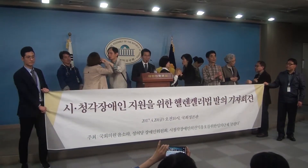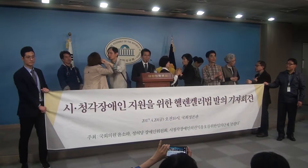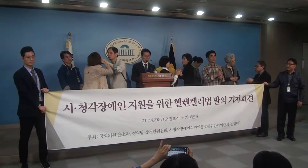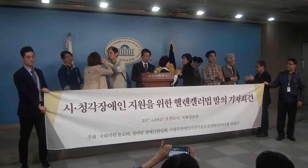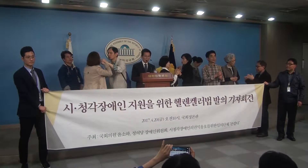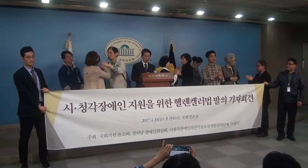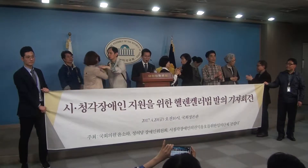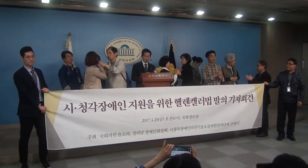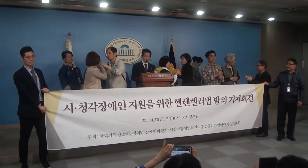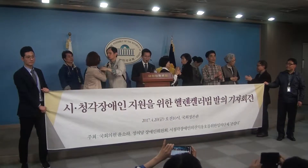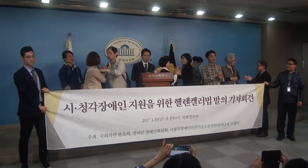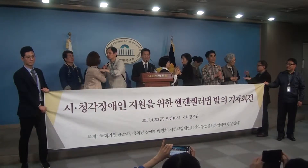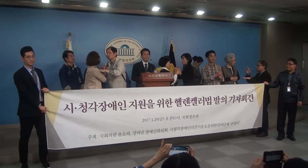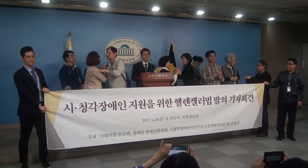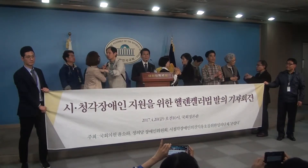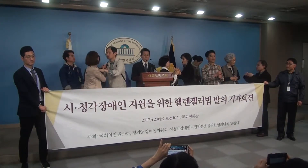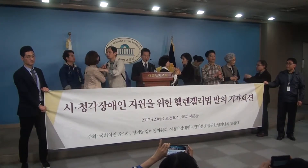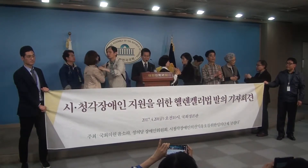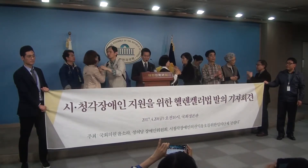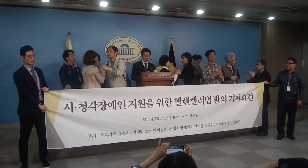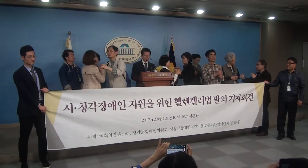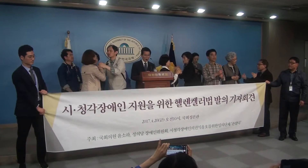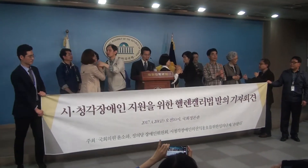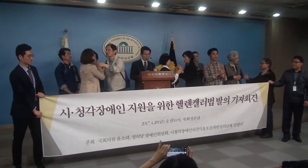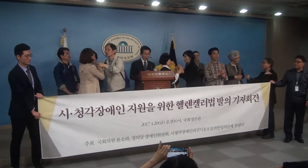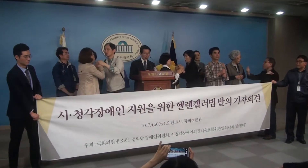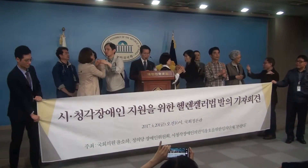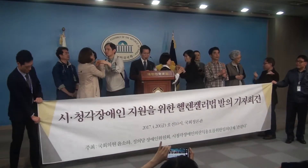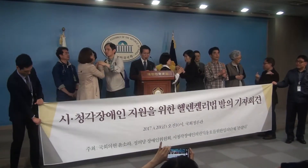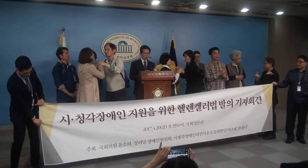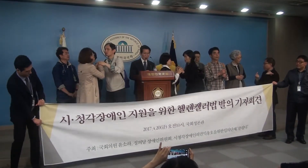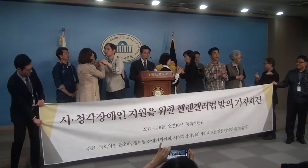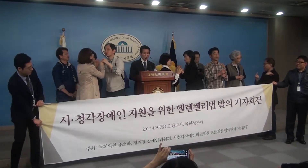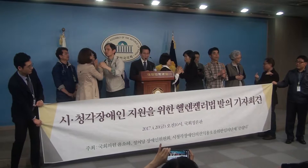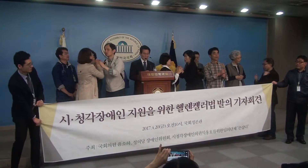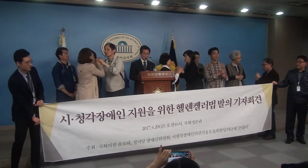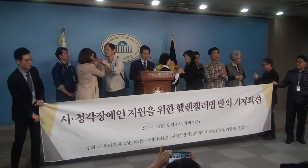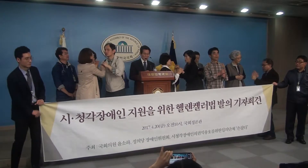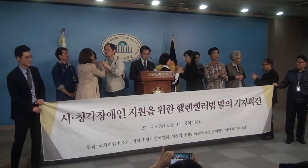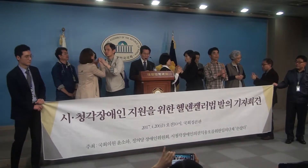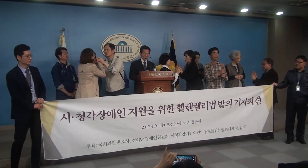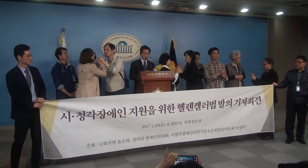위한 임의단체인 손잡다 대표님과 회원분들, 이분들의 활동 보조인